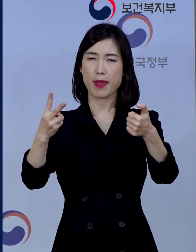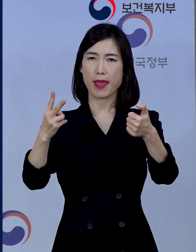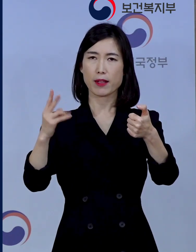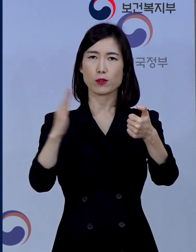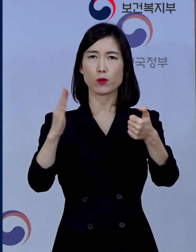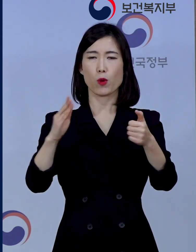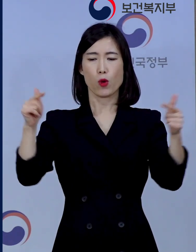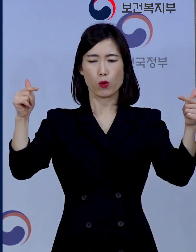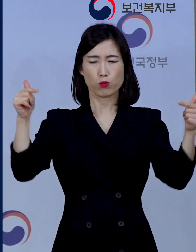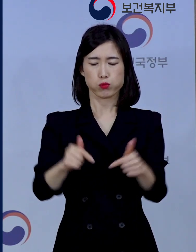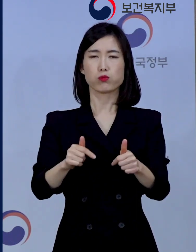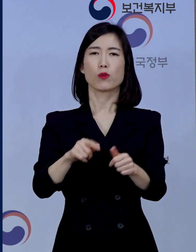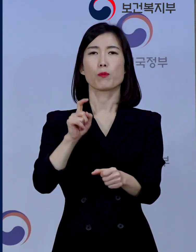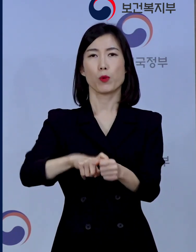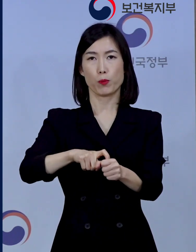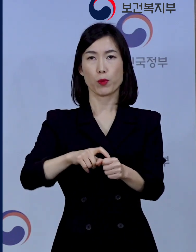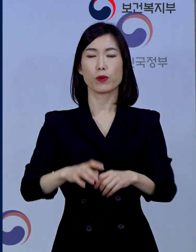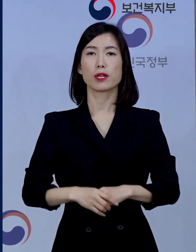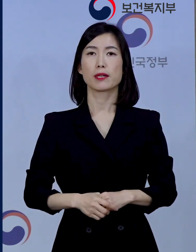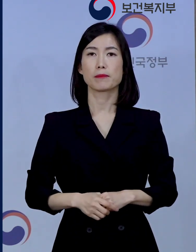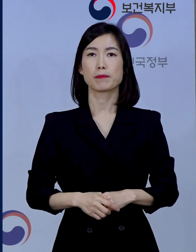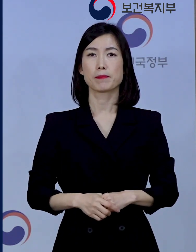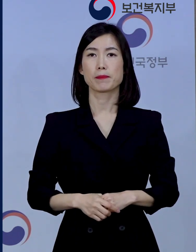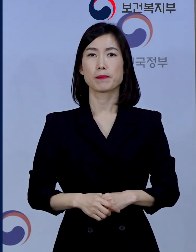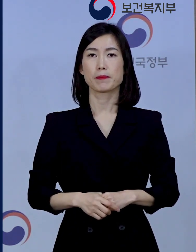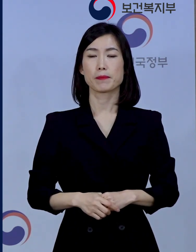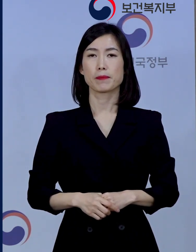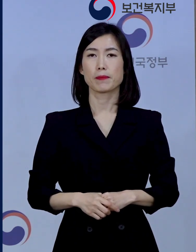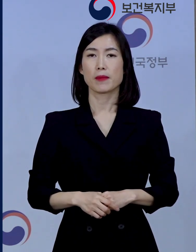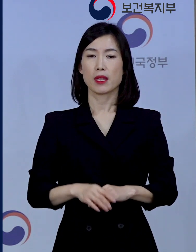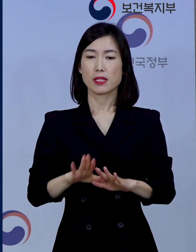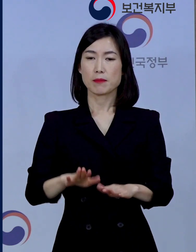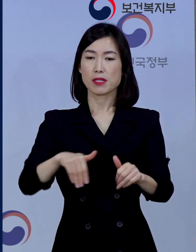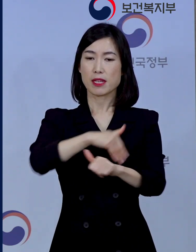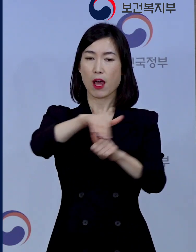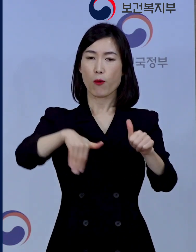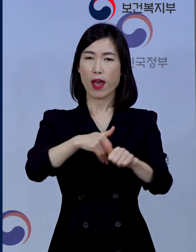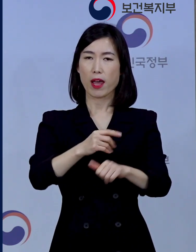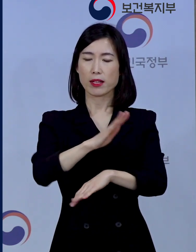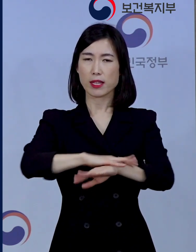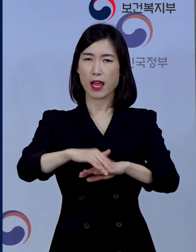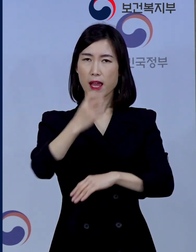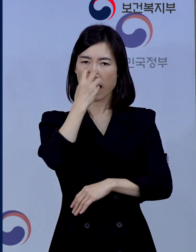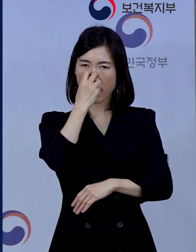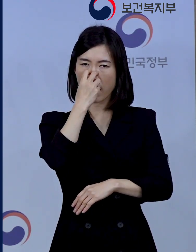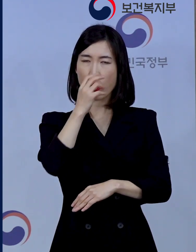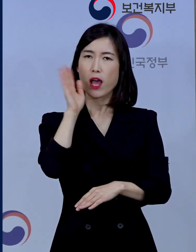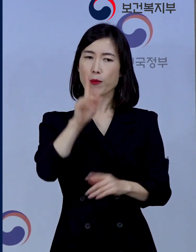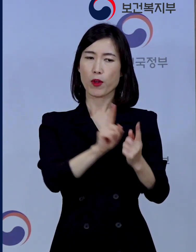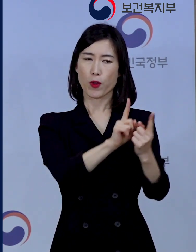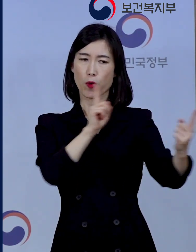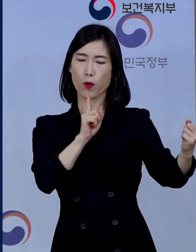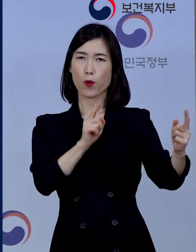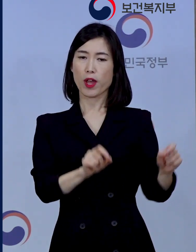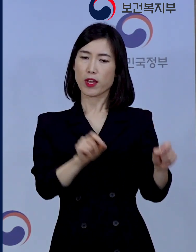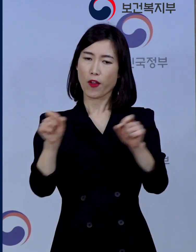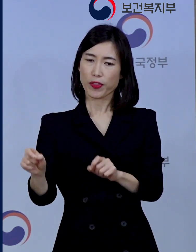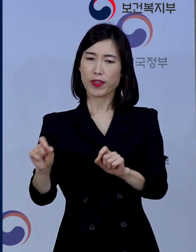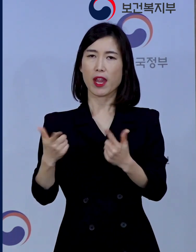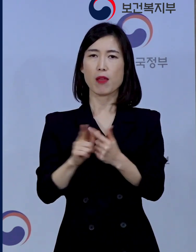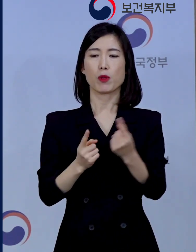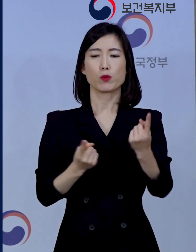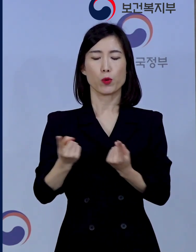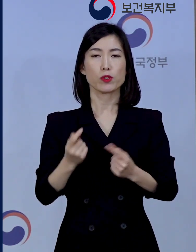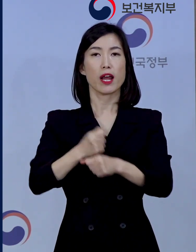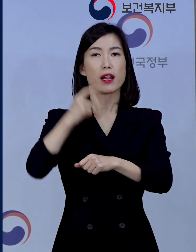수준으로 감소시키는 것이 목표입니다. 이러한 상황 전개를 지켜보며 거리두기 단계를 연장하거나